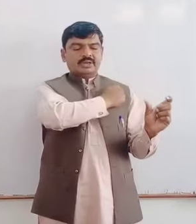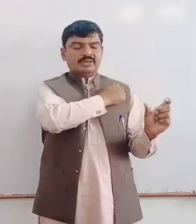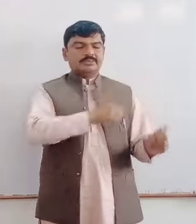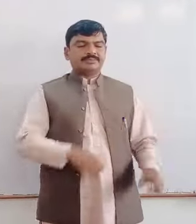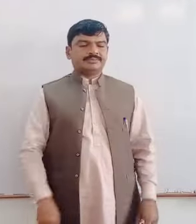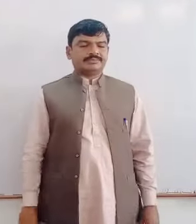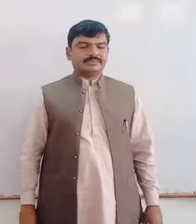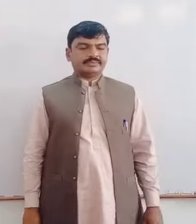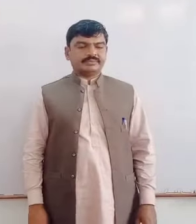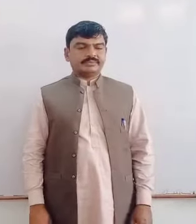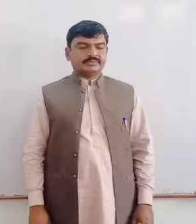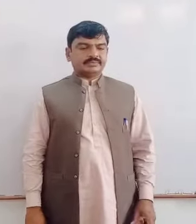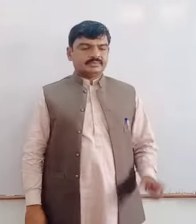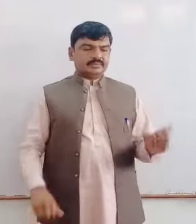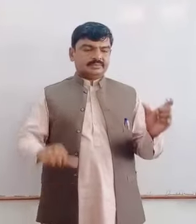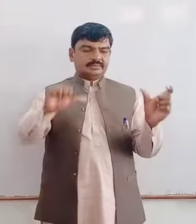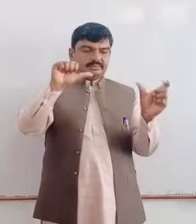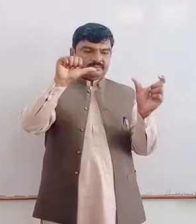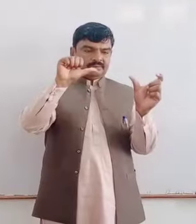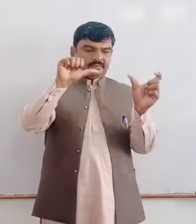मुहर्रम, सफर,